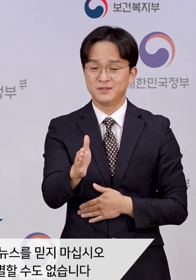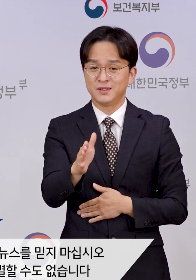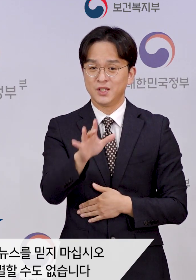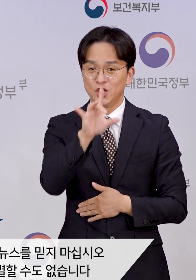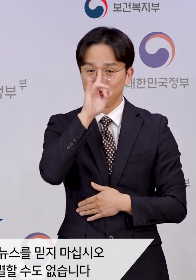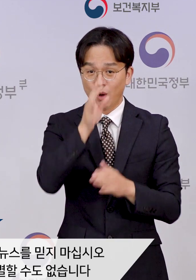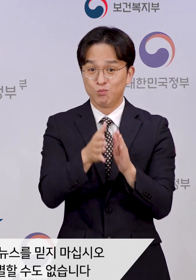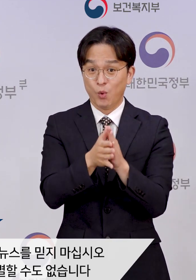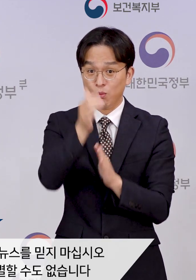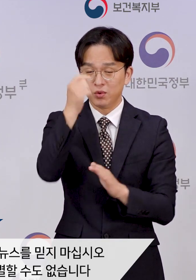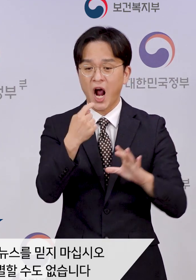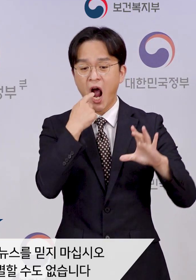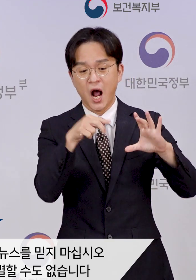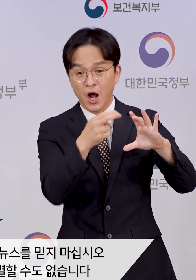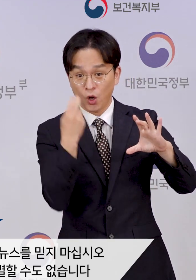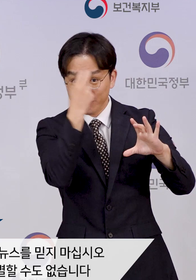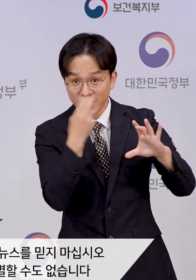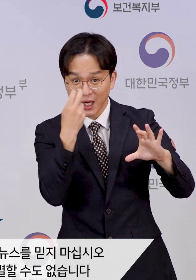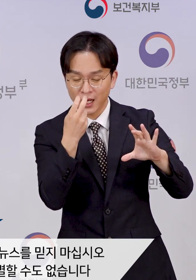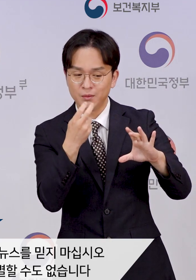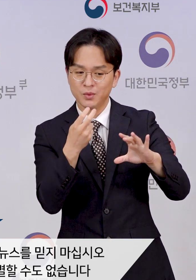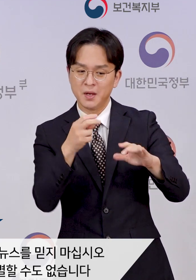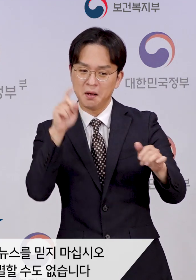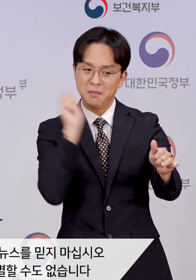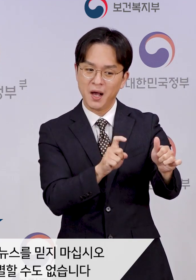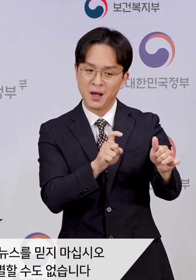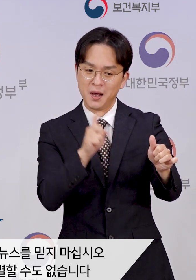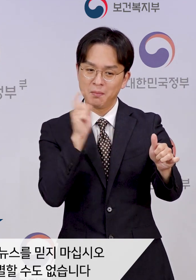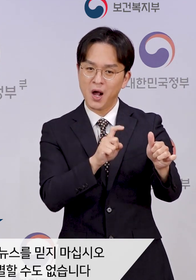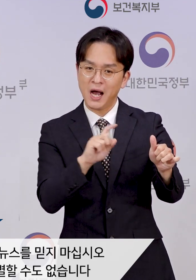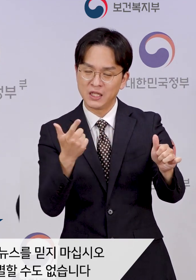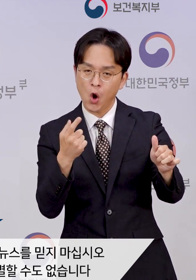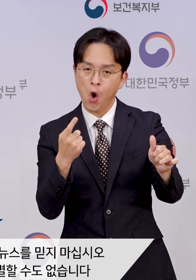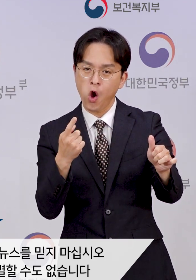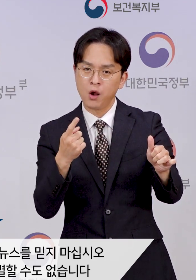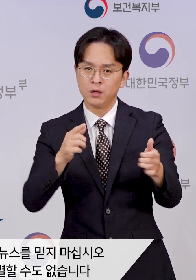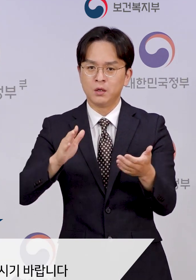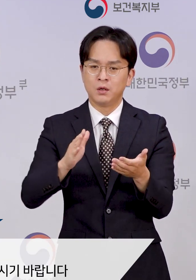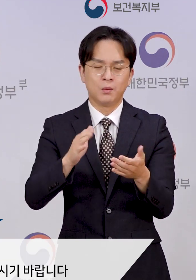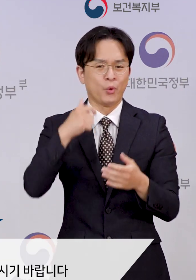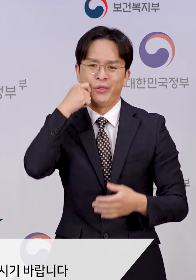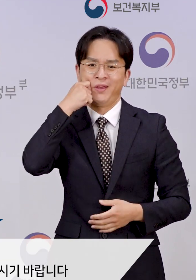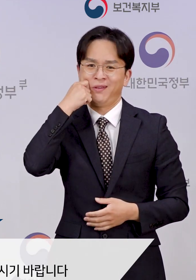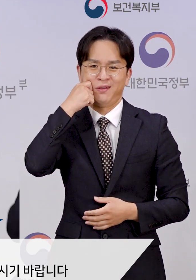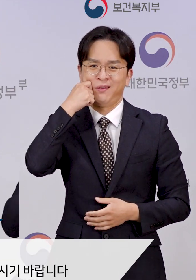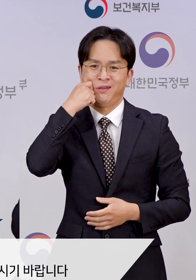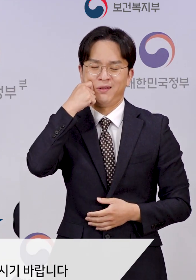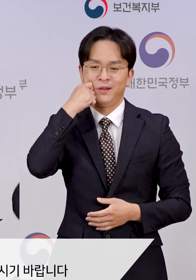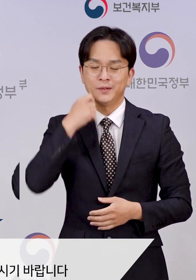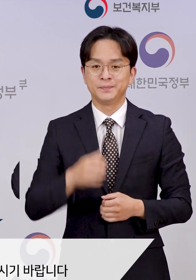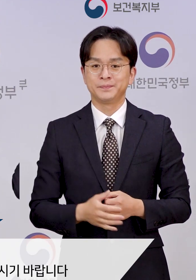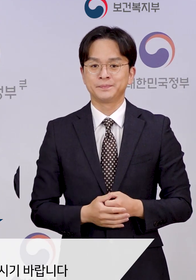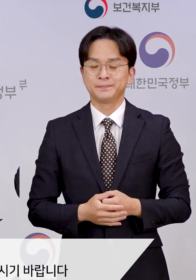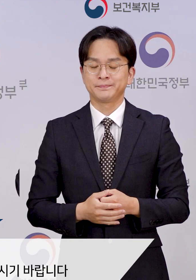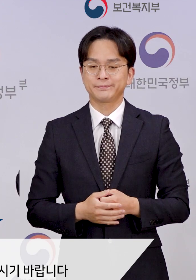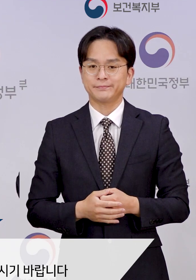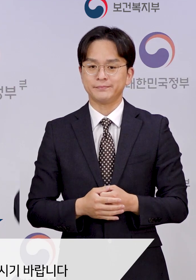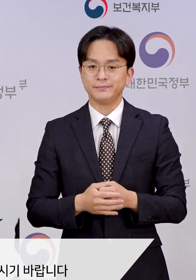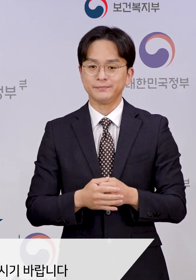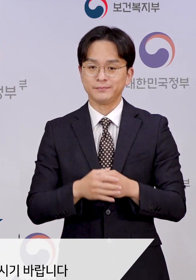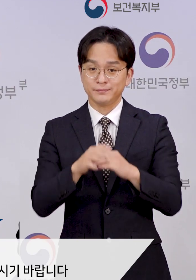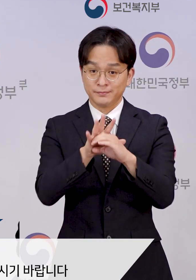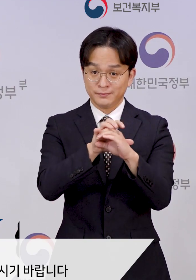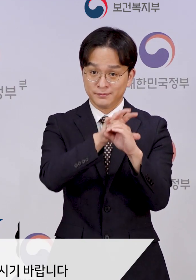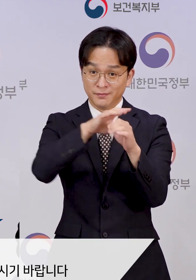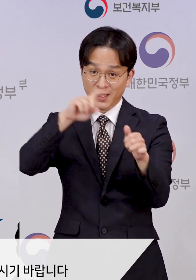결과는 조작이 불가능하며 누구도 차별할 수 없습니다. 교인들의 비협조는 여러분들의 생명도